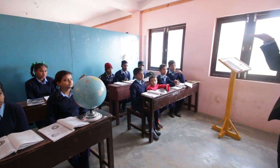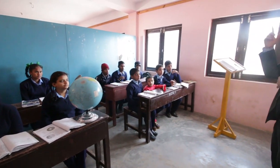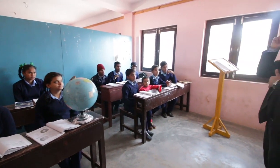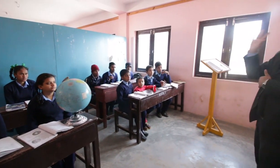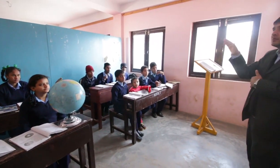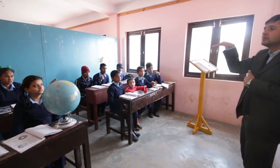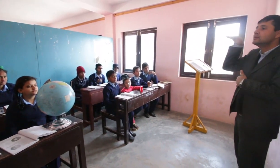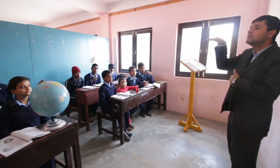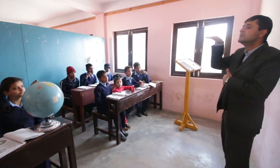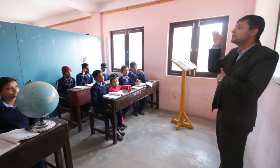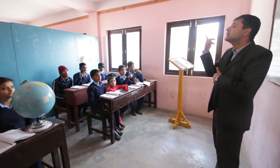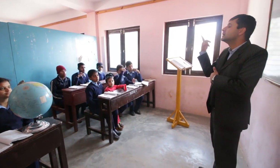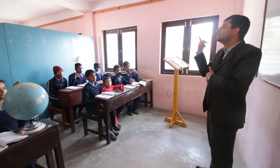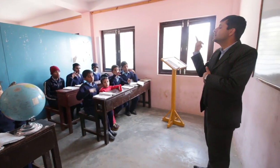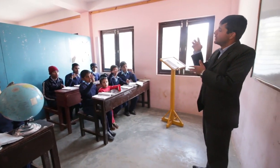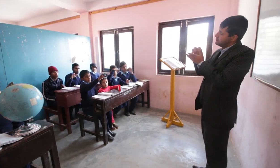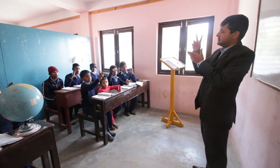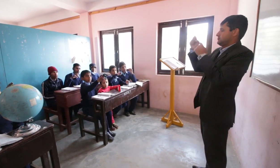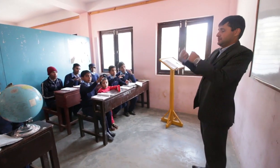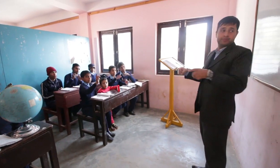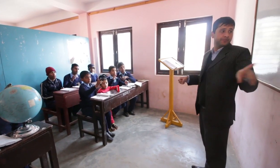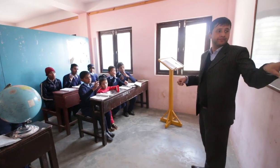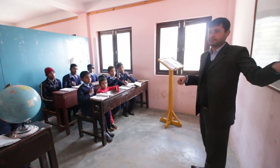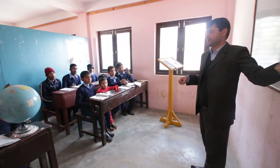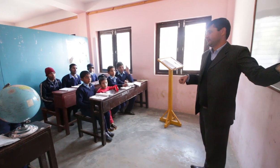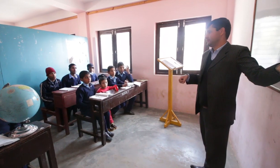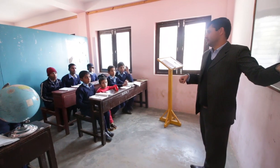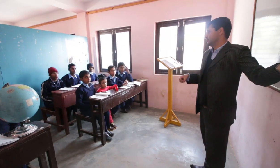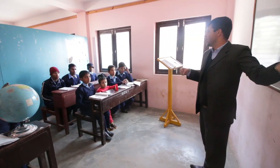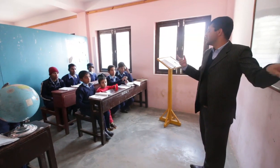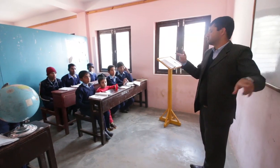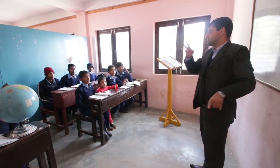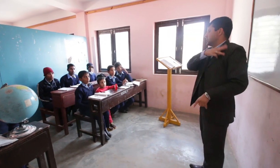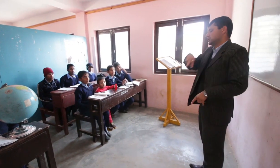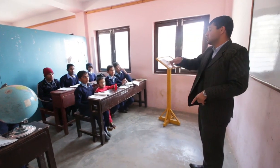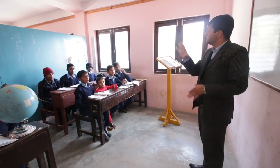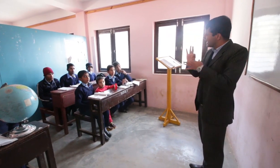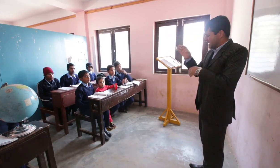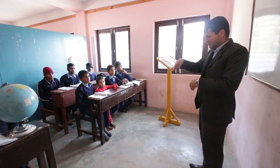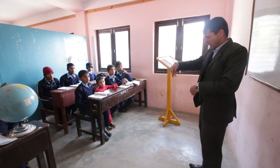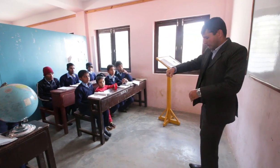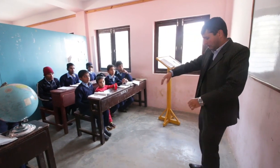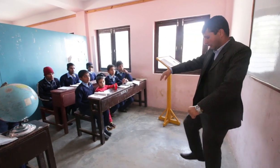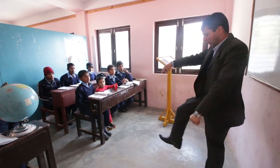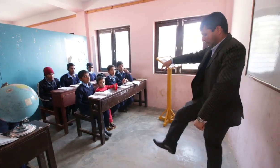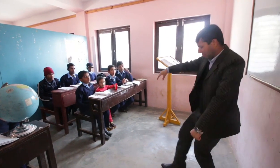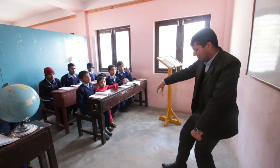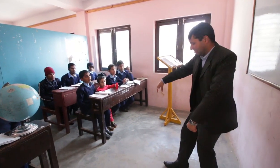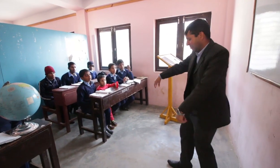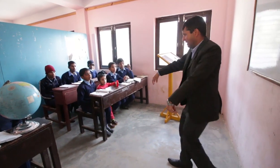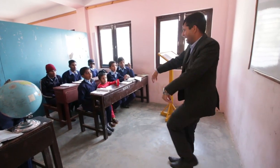केही सवलाङ्ग विद्यार्थीहरूलाई पनि समावेश गरिएको छ। यी सबै विद्यार्थीहरूलाई यहाँ